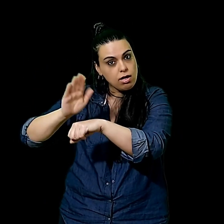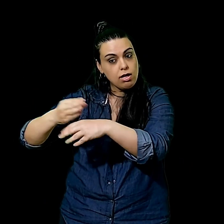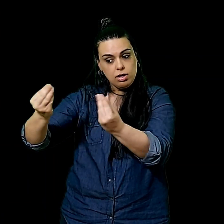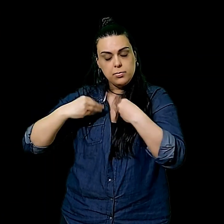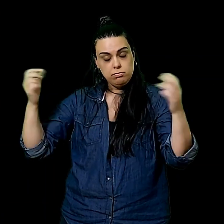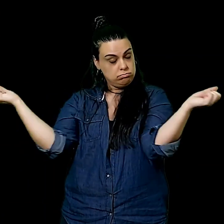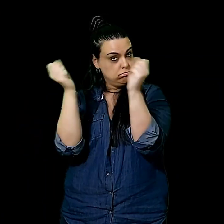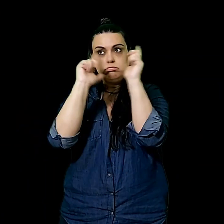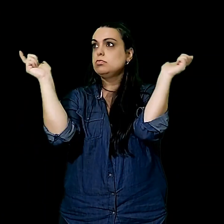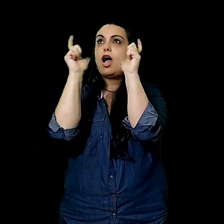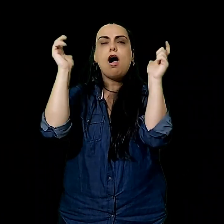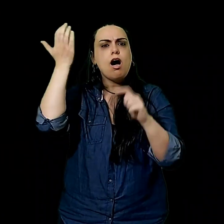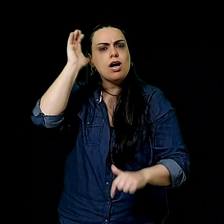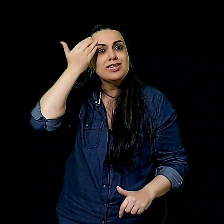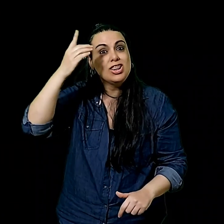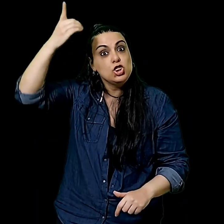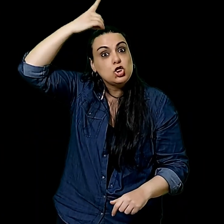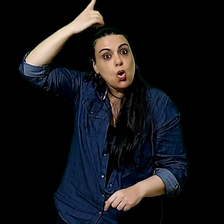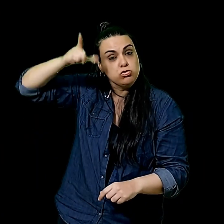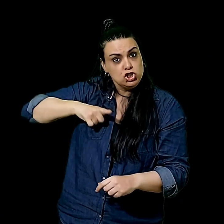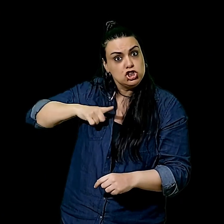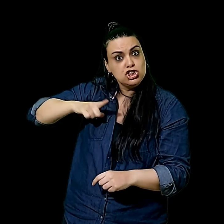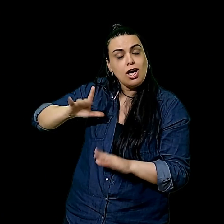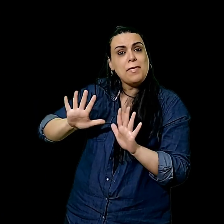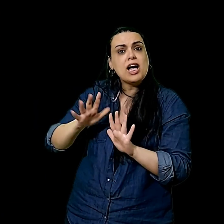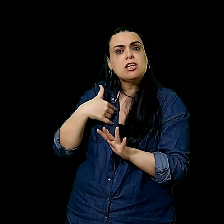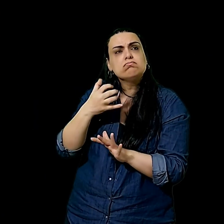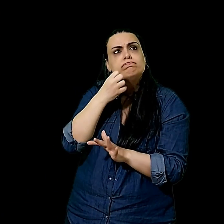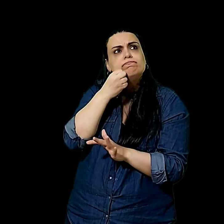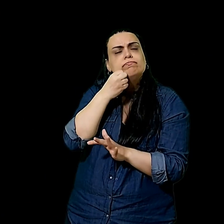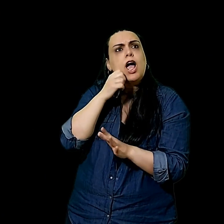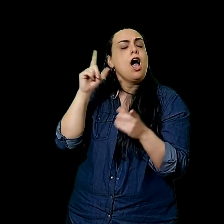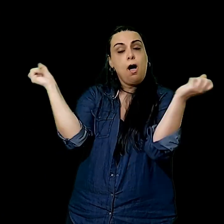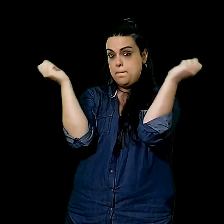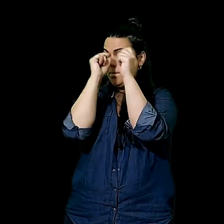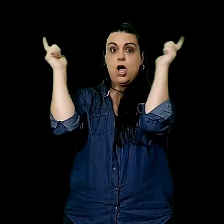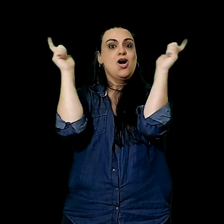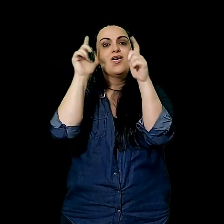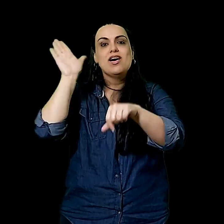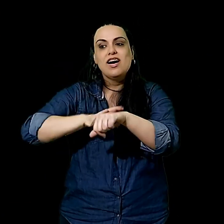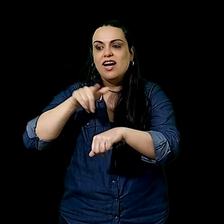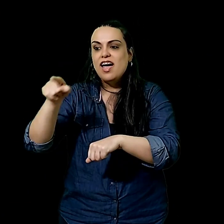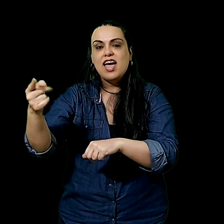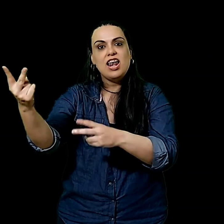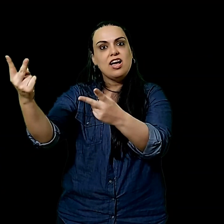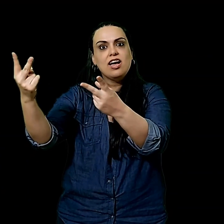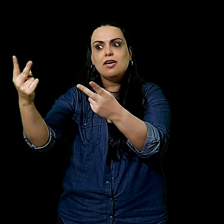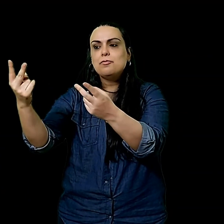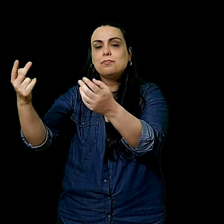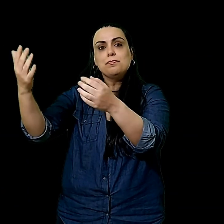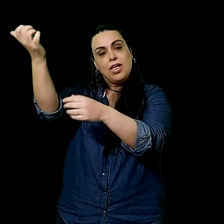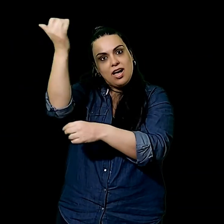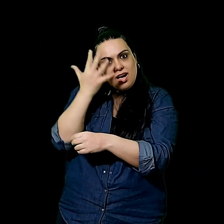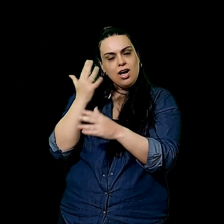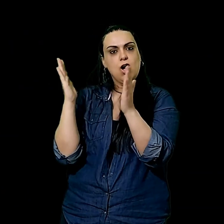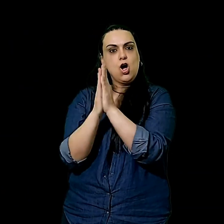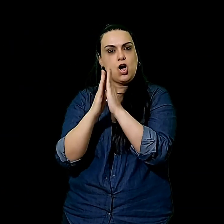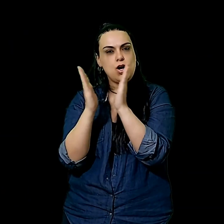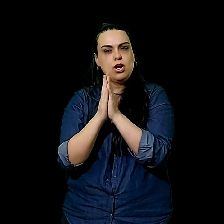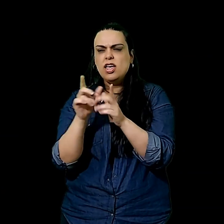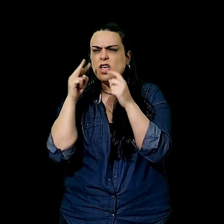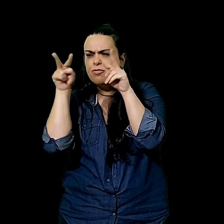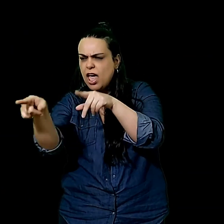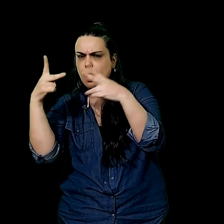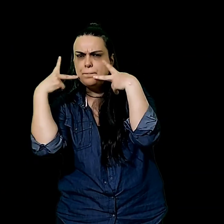eu consegui entender um dom que já havia em mim, mas que eu só vi possibilidade de ser despertado quando eu havia ministrar, né?